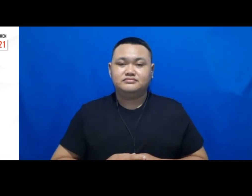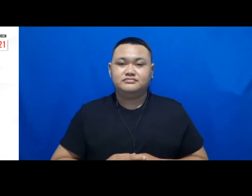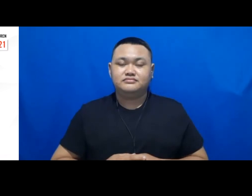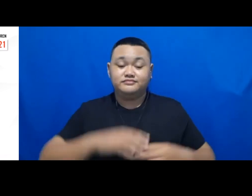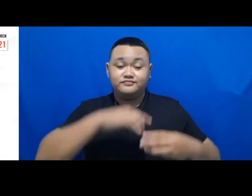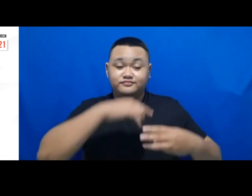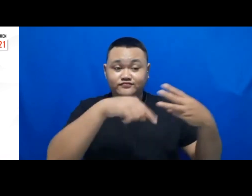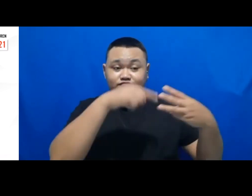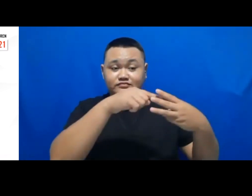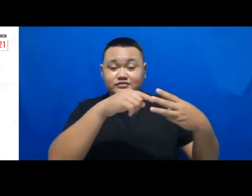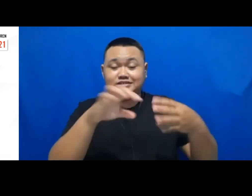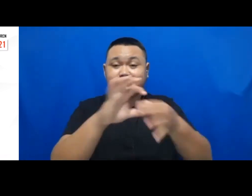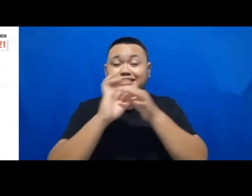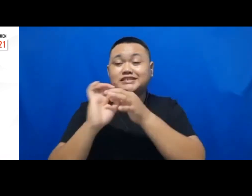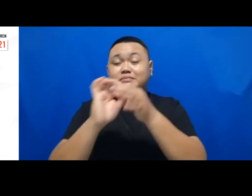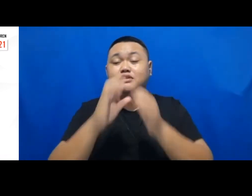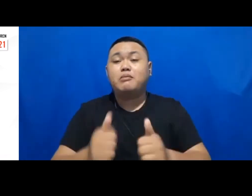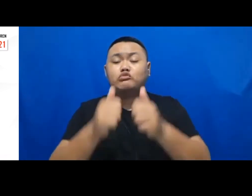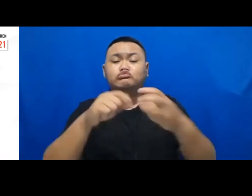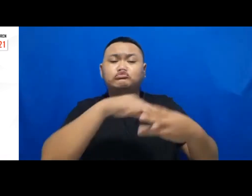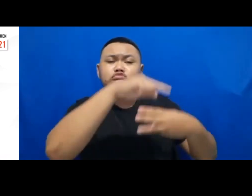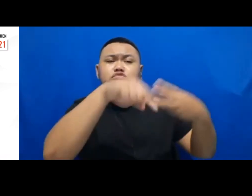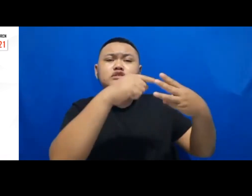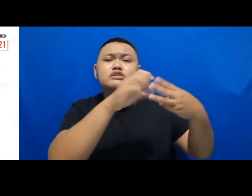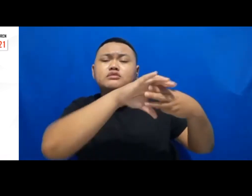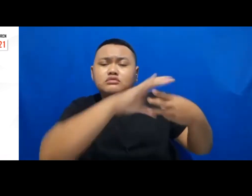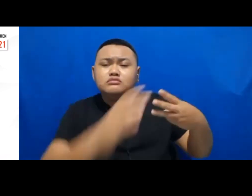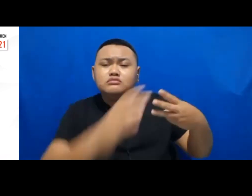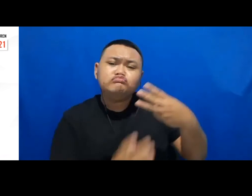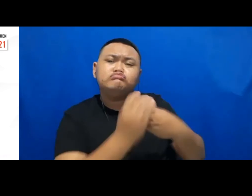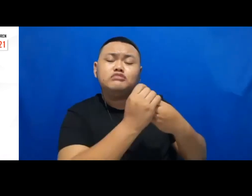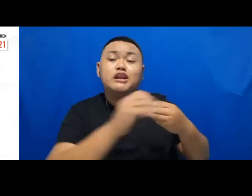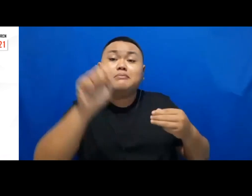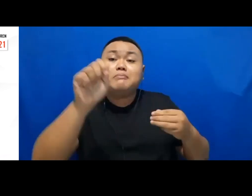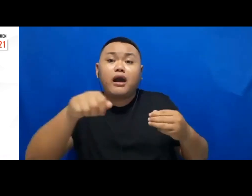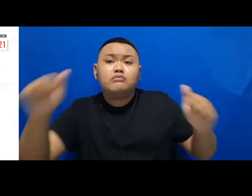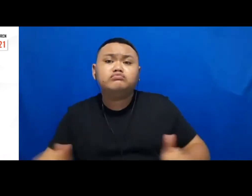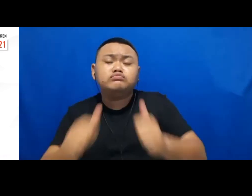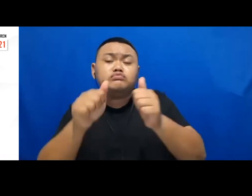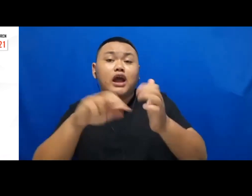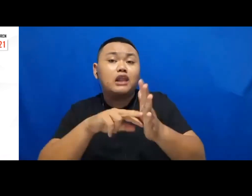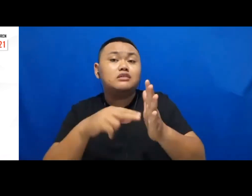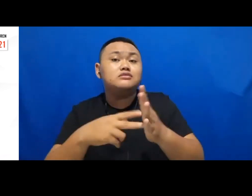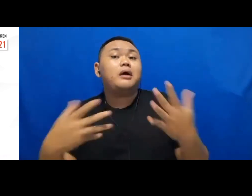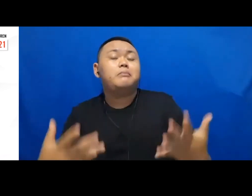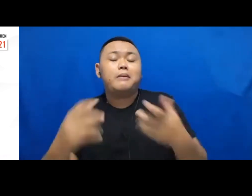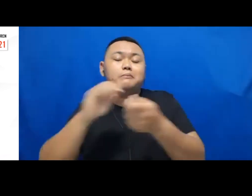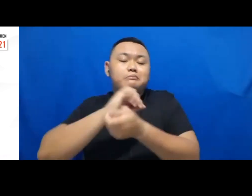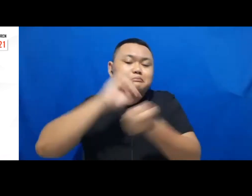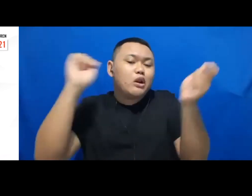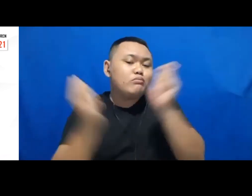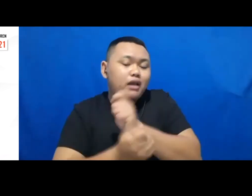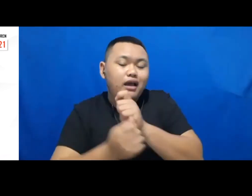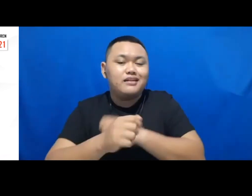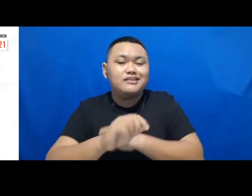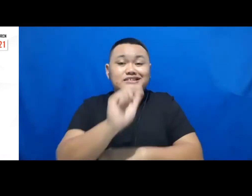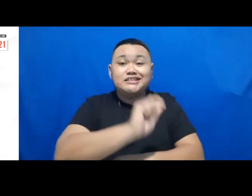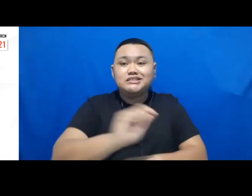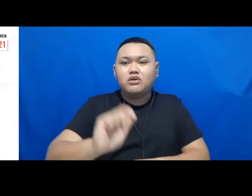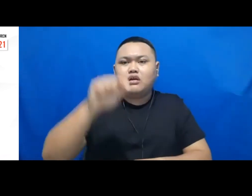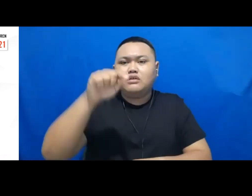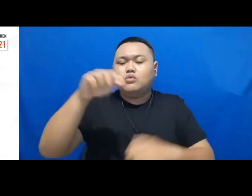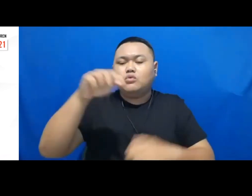hal-hal yang kurang berkenan. Assalamualaikum warahmatullahi wabarakatuh. Waalaikumsalam warahmatullahi wabarakatuh. Terima kasih Pak Tono, tadi pemaparannya